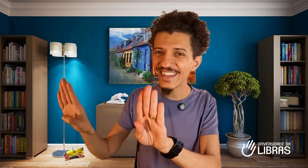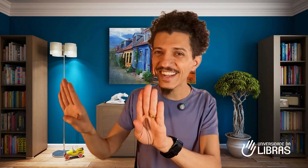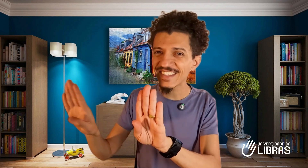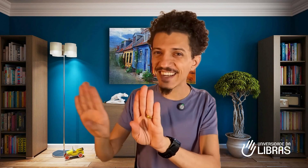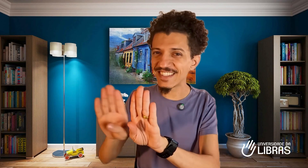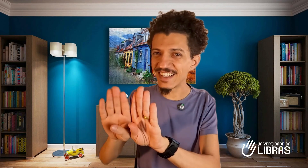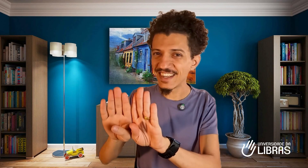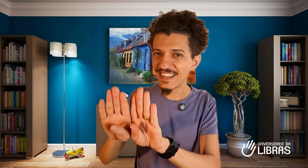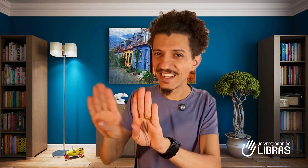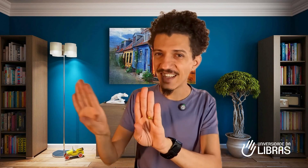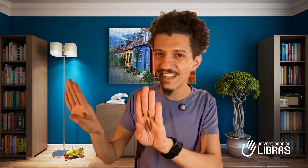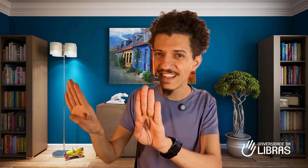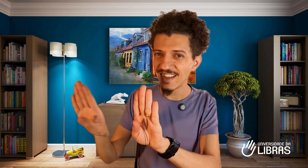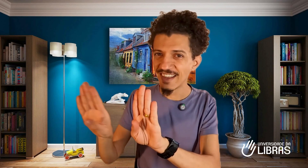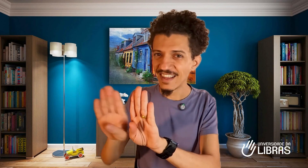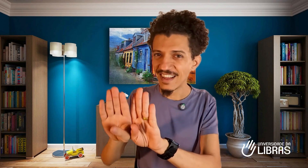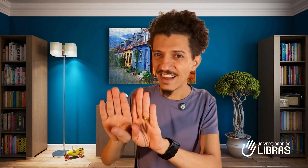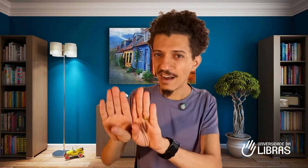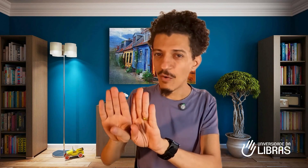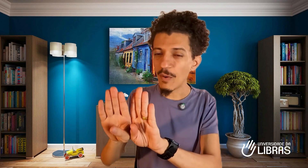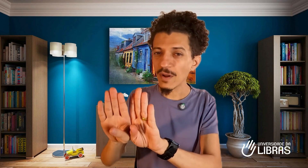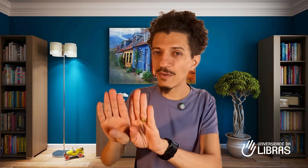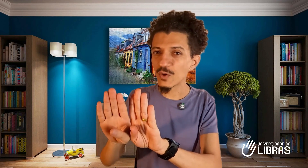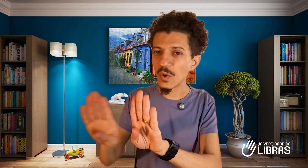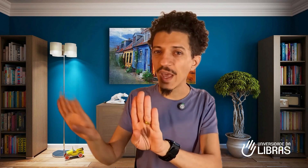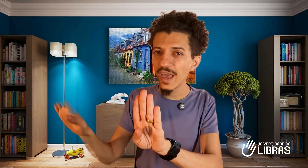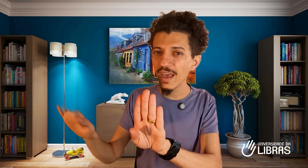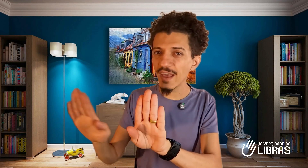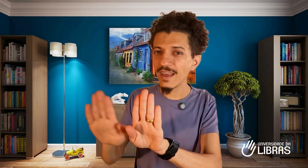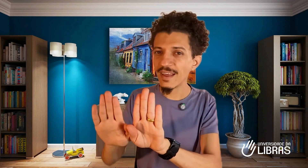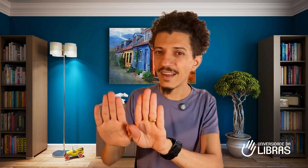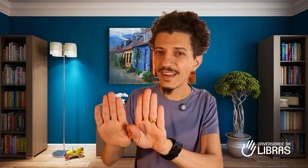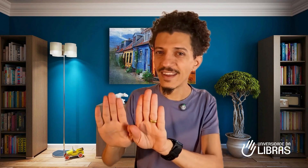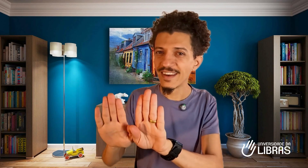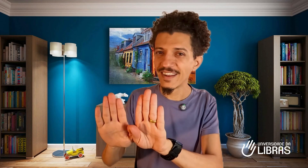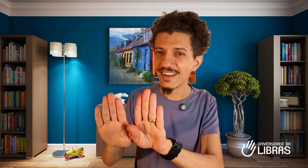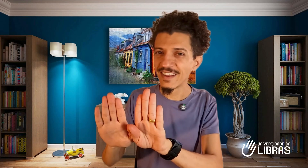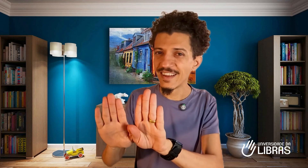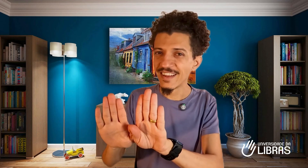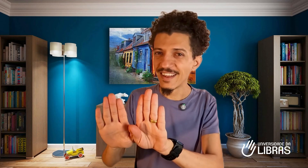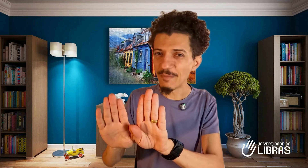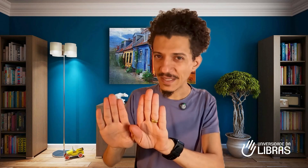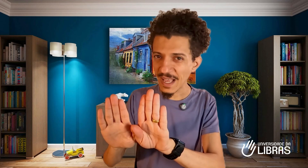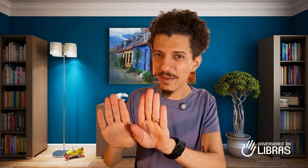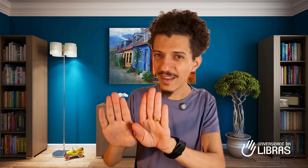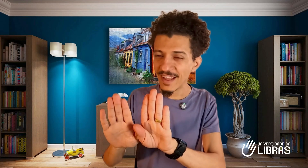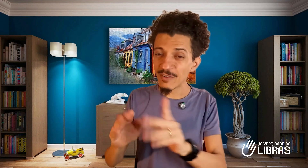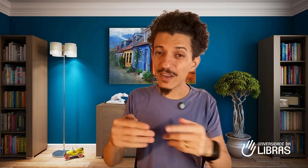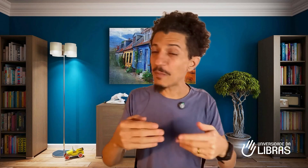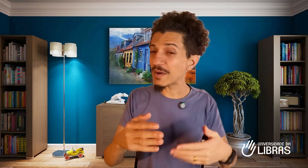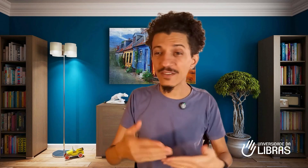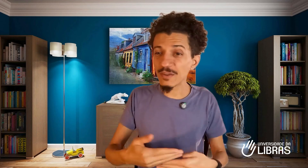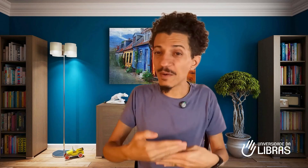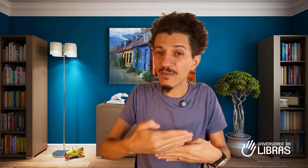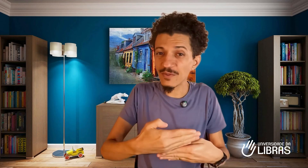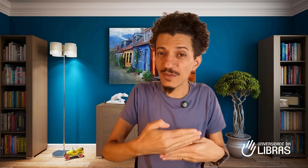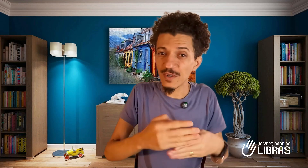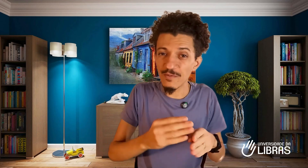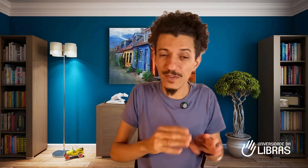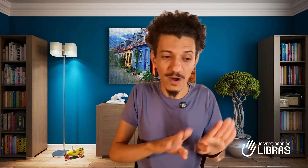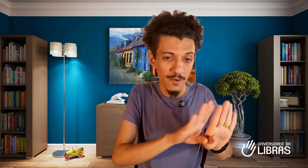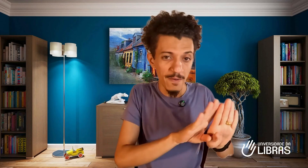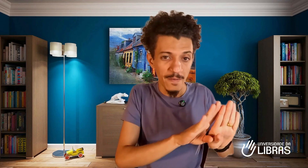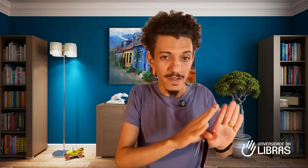Olha que interessante. O portão de correr. Percebe? Então aqui eu posso ter toda uma